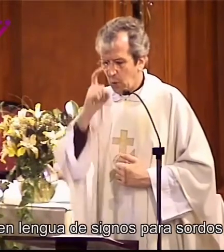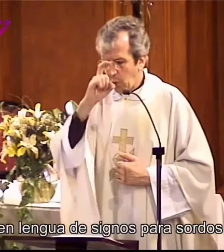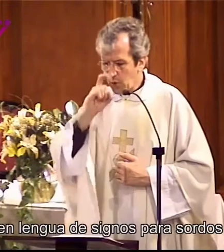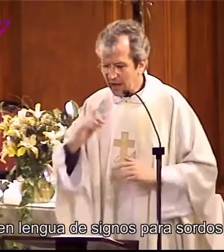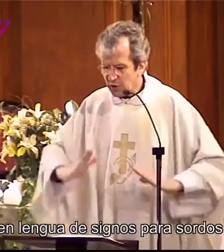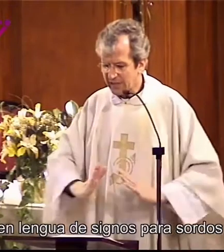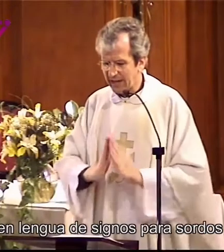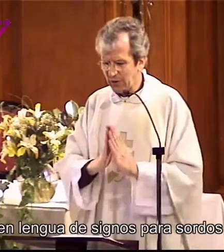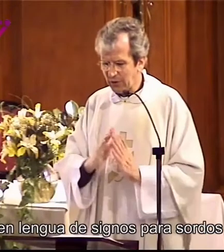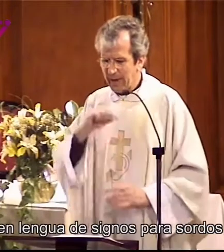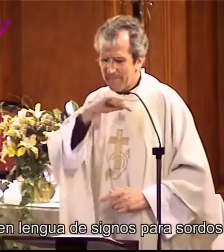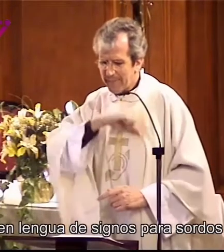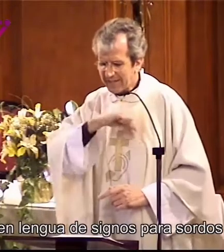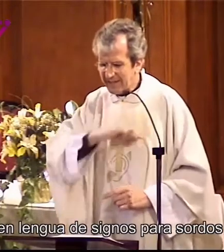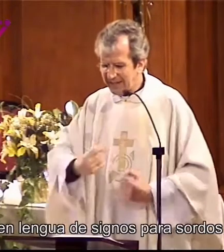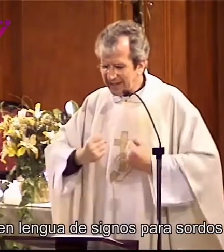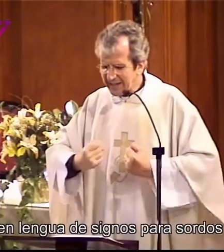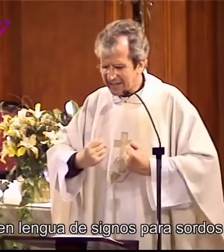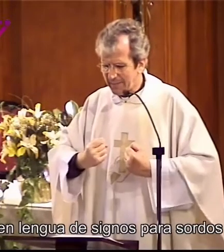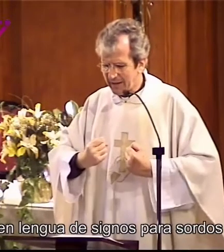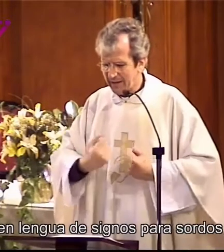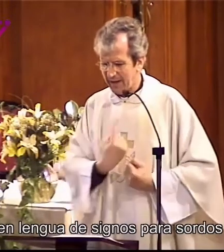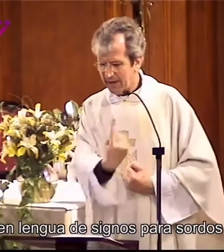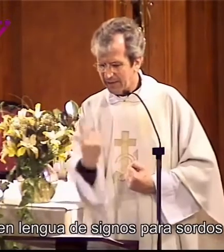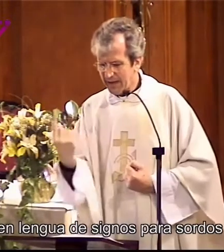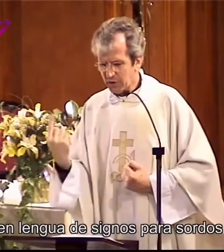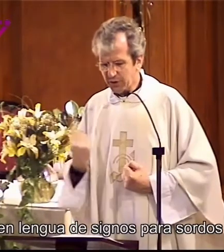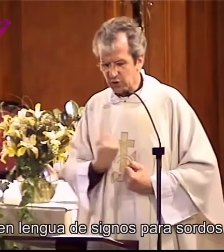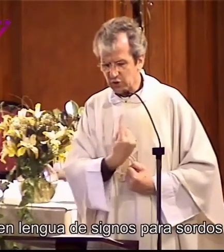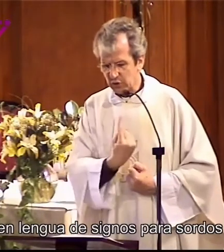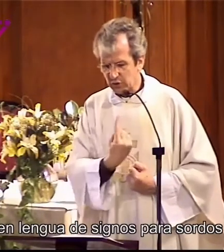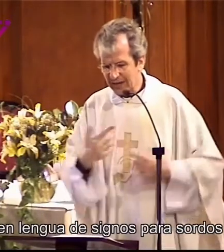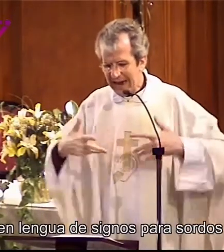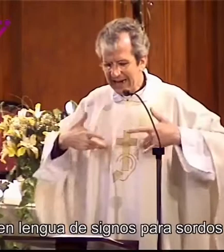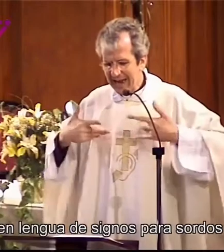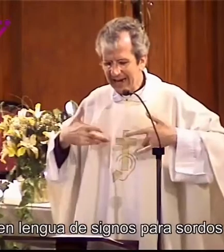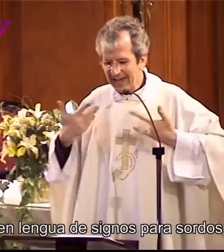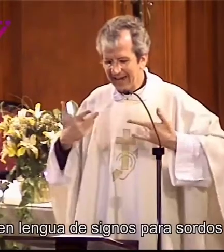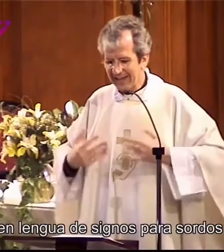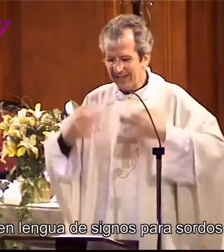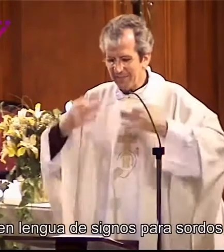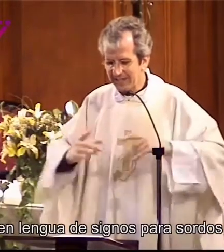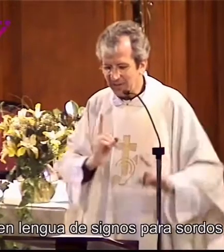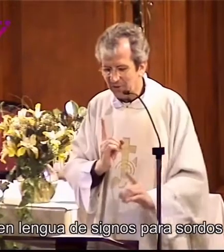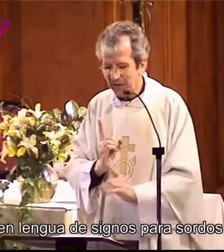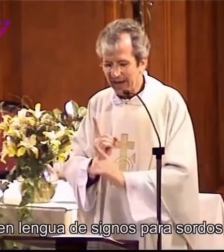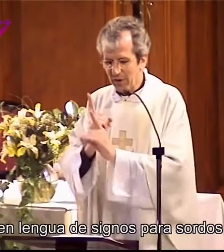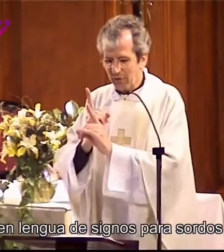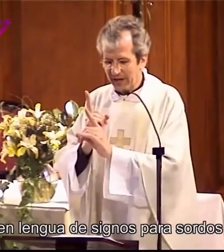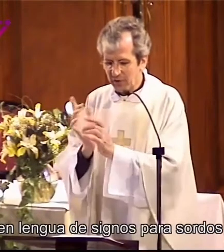Un año santo para sentir intensamente dentro de nosotros la alegría de haber sido encontrados